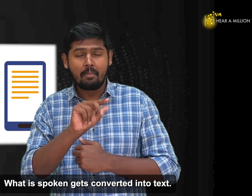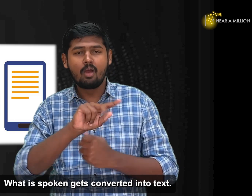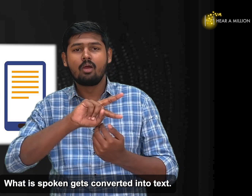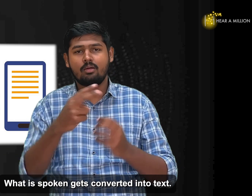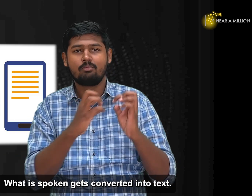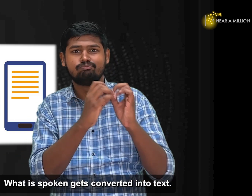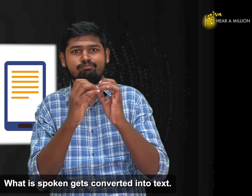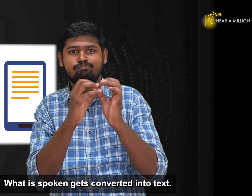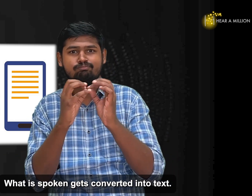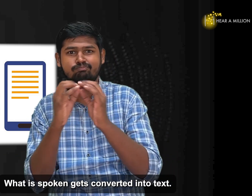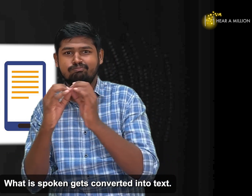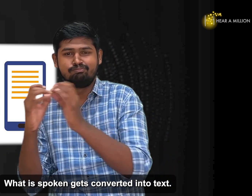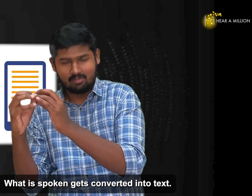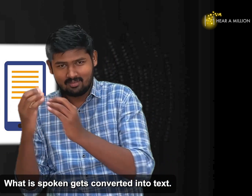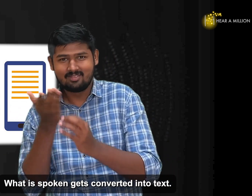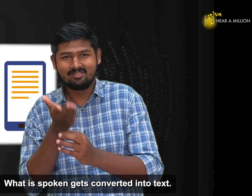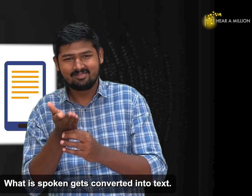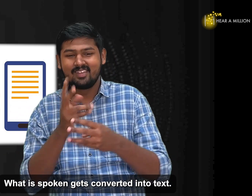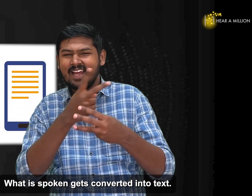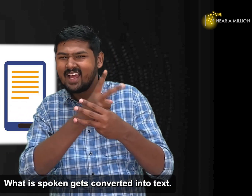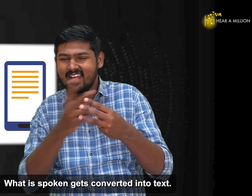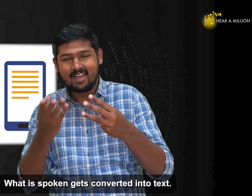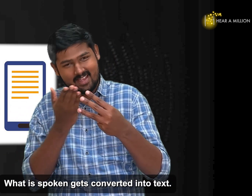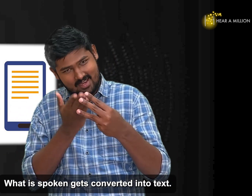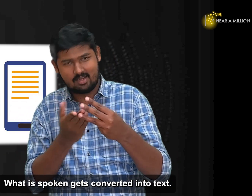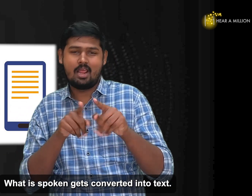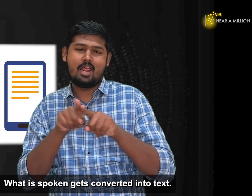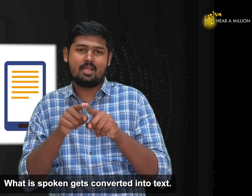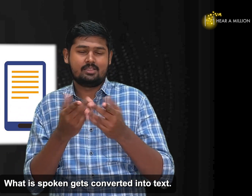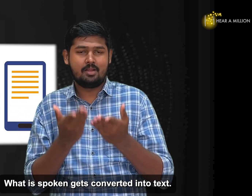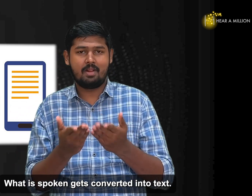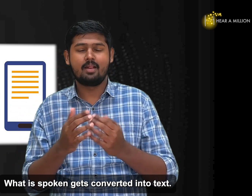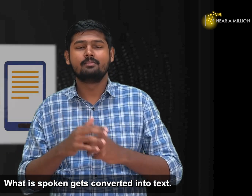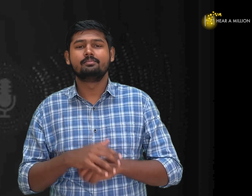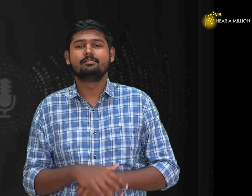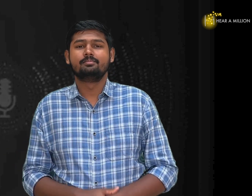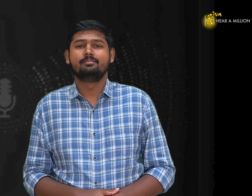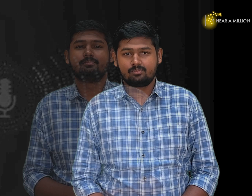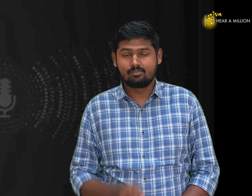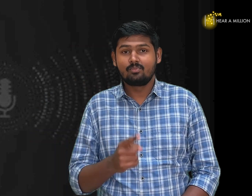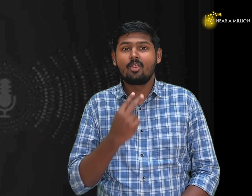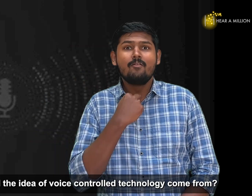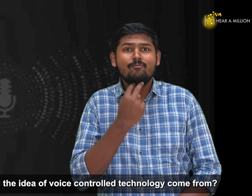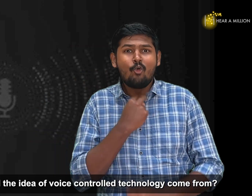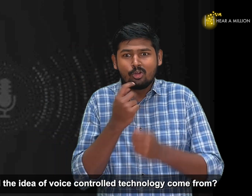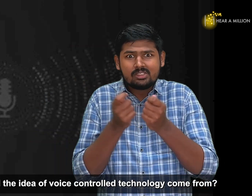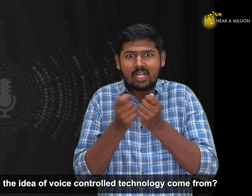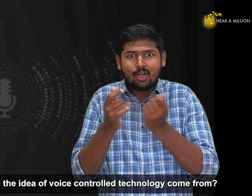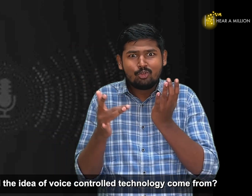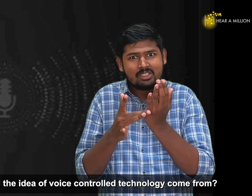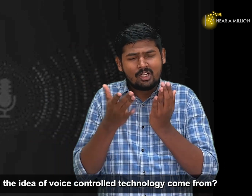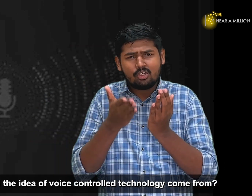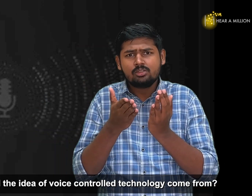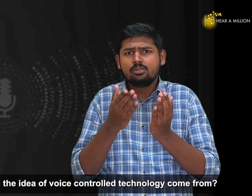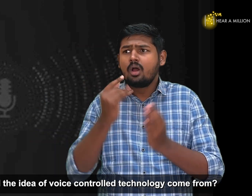है। जो बोला जाता है वह पाठ में परिवर्तित हो जाता है। वॉइस कंट्रोल्ड टेक्नोलॉजी